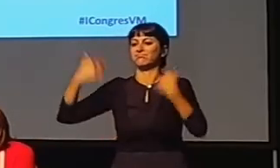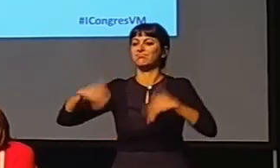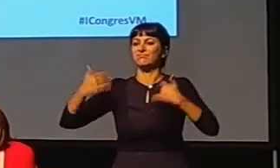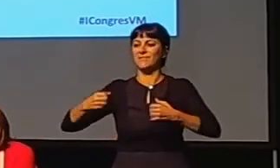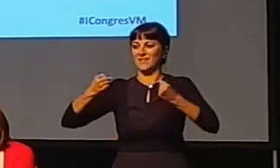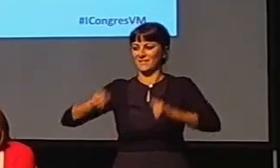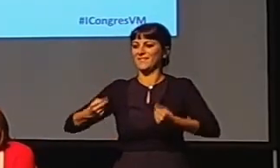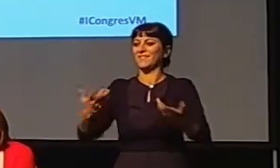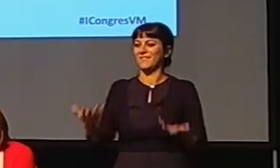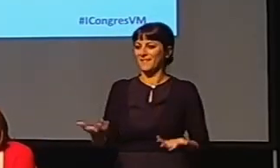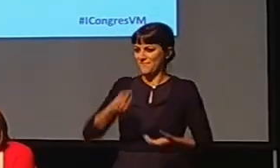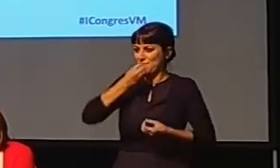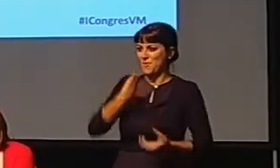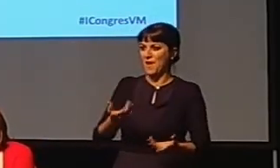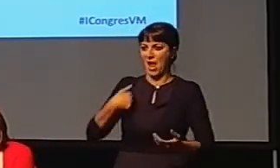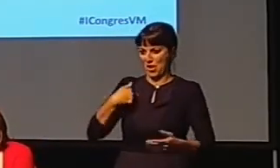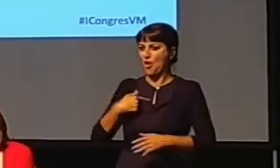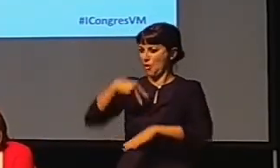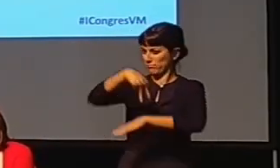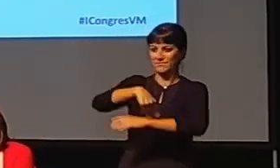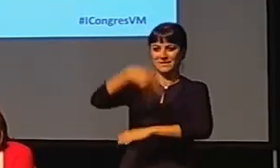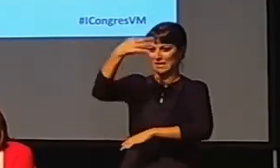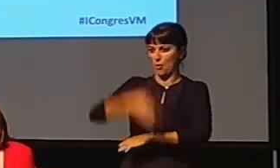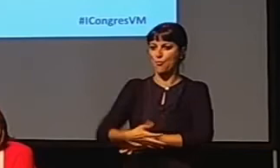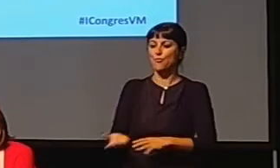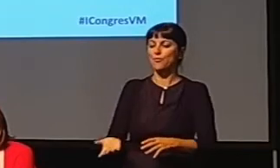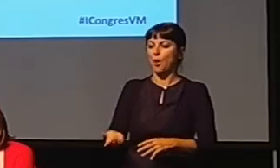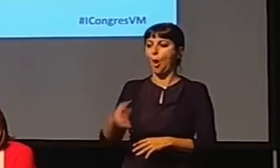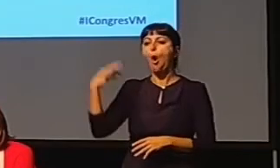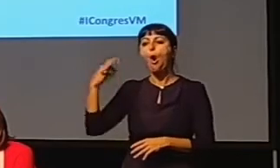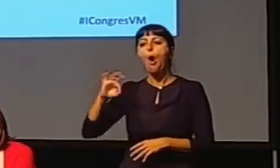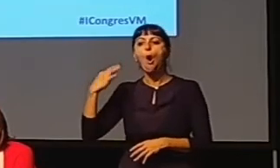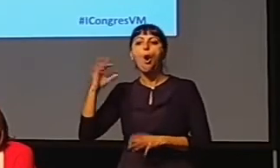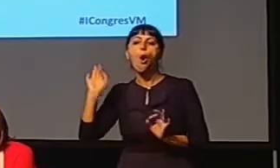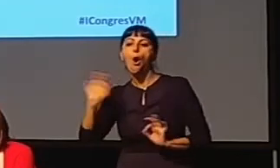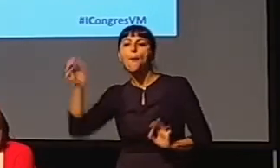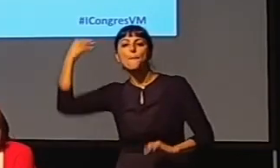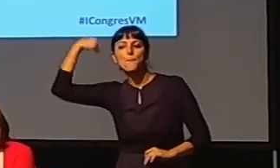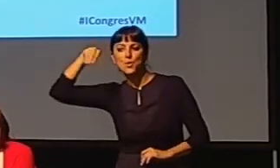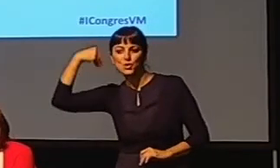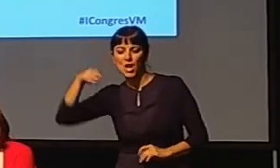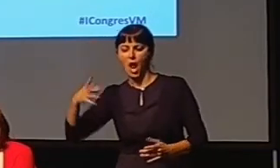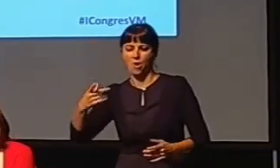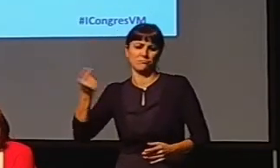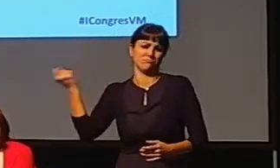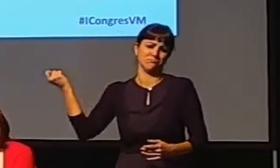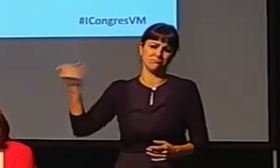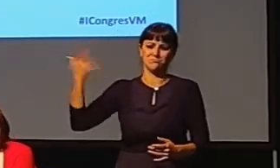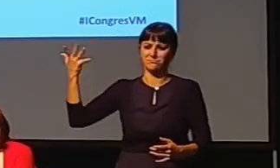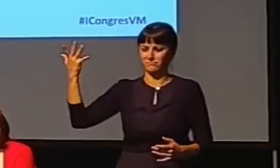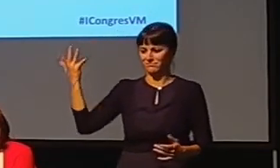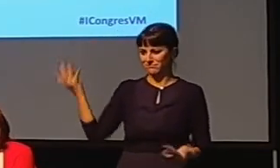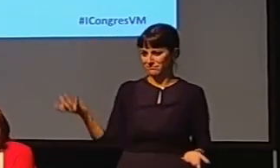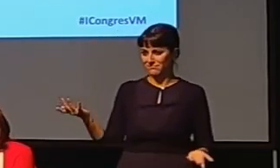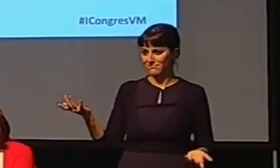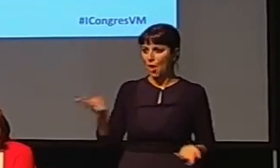nosaltres, o sigui que jo estic ahí, sí? O en els postgraus que valen l'hòstia. Vull dir, formació